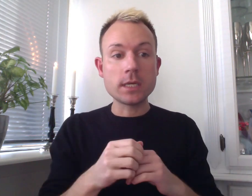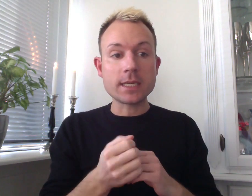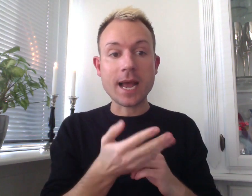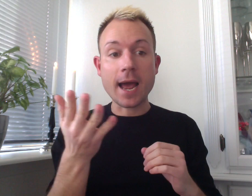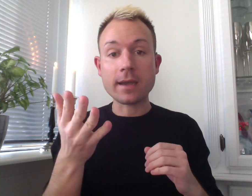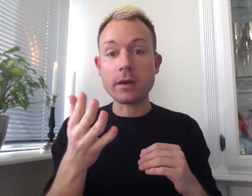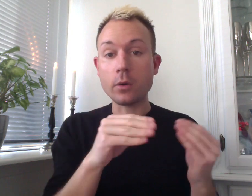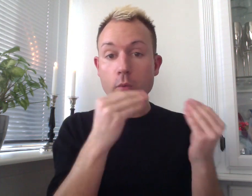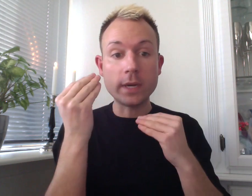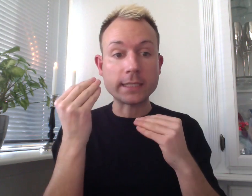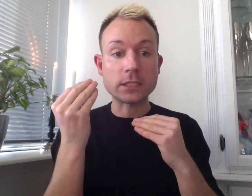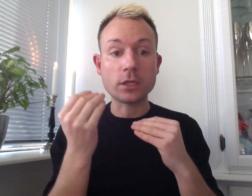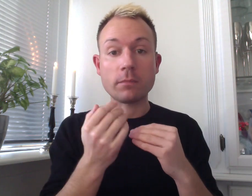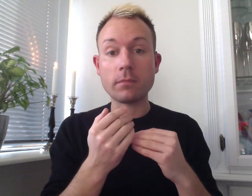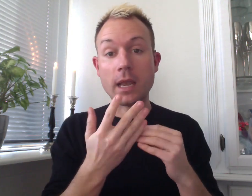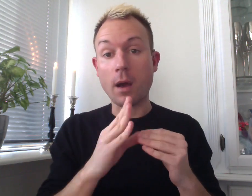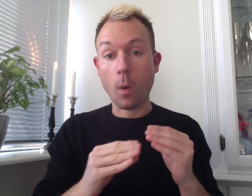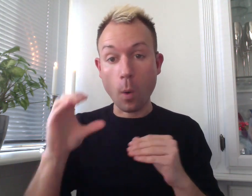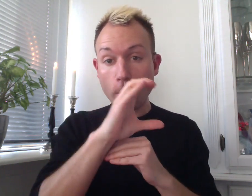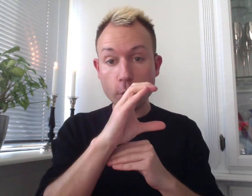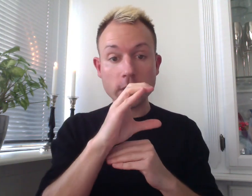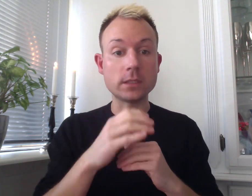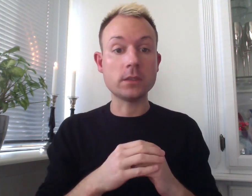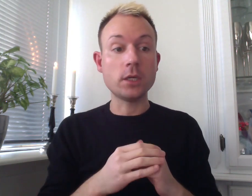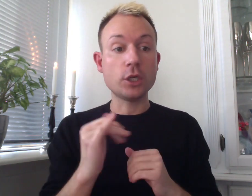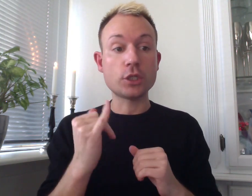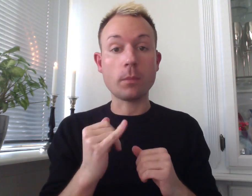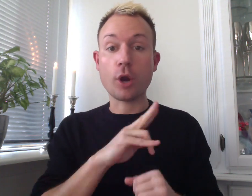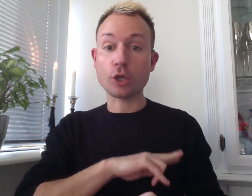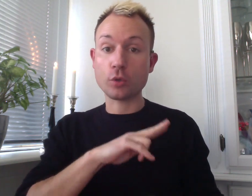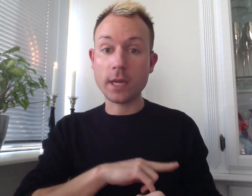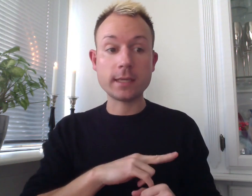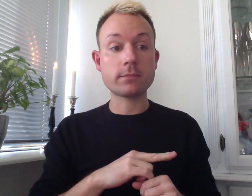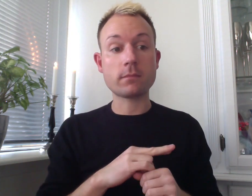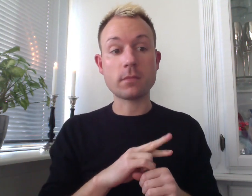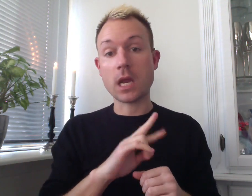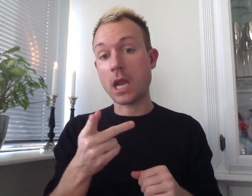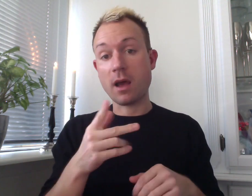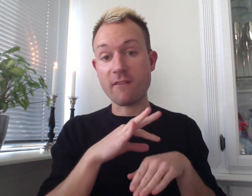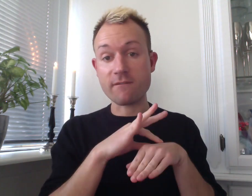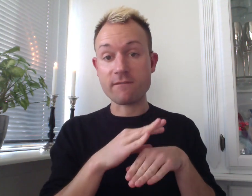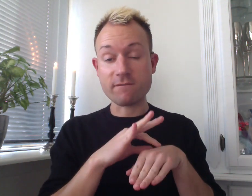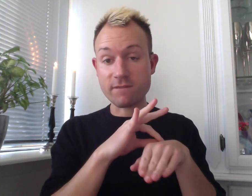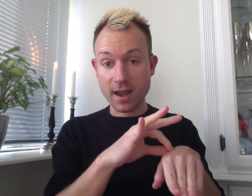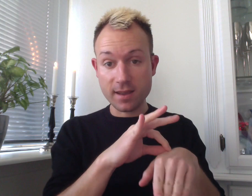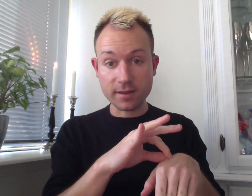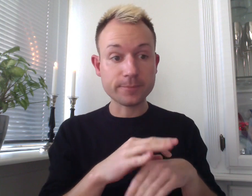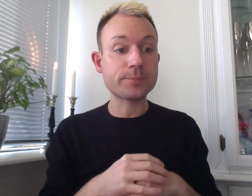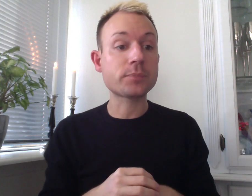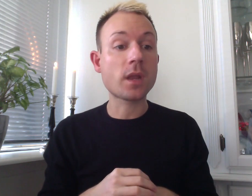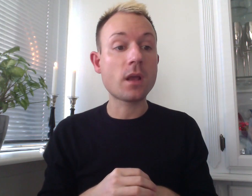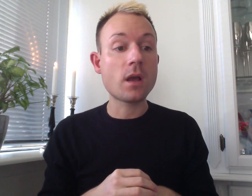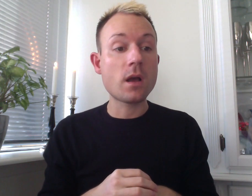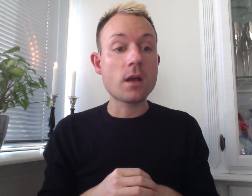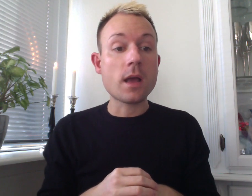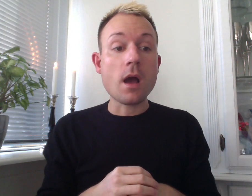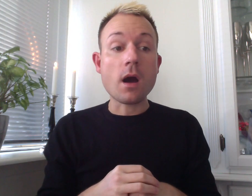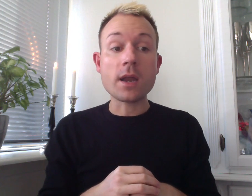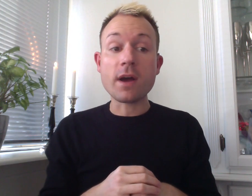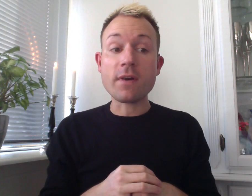til andre uddannelser eller overbygning som konsulent eller vejleder. Og det var